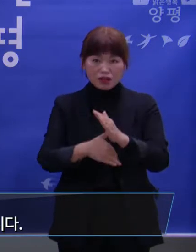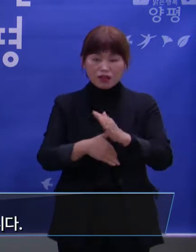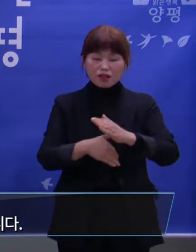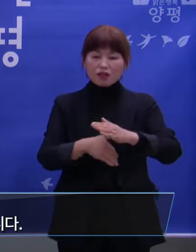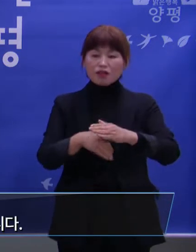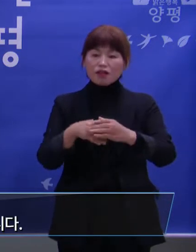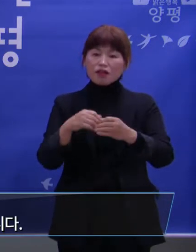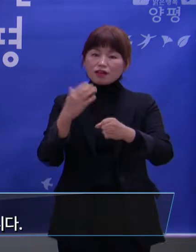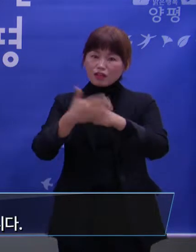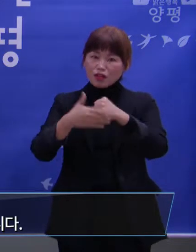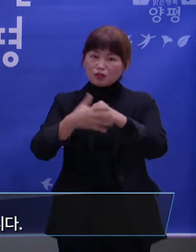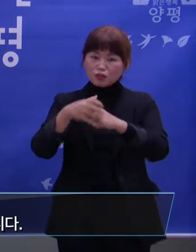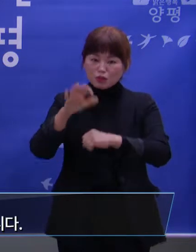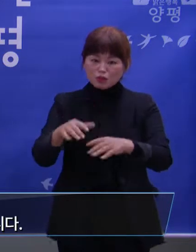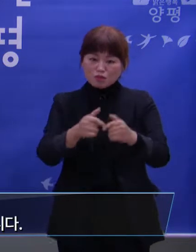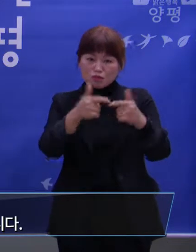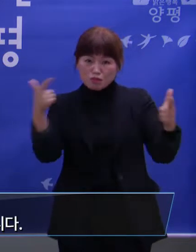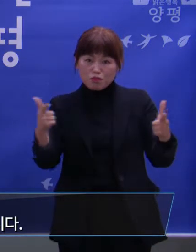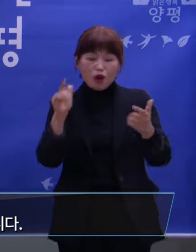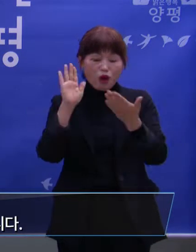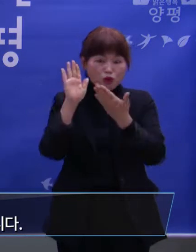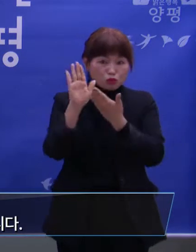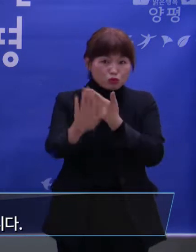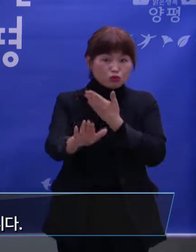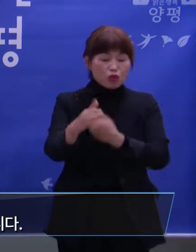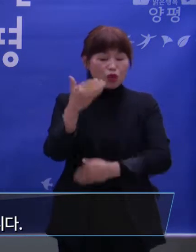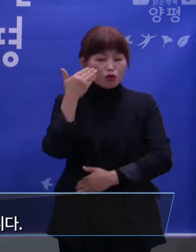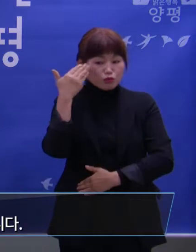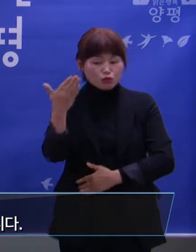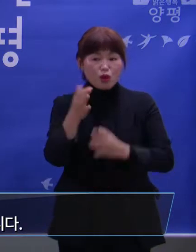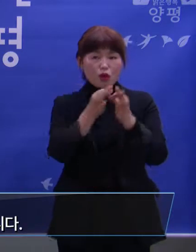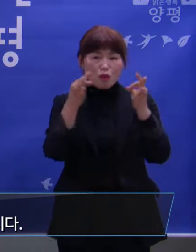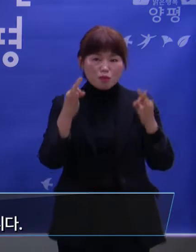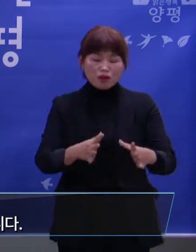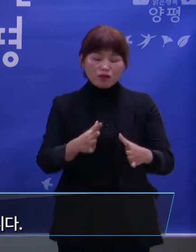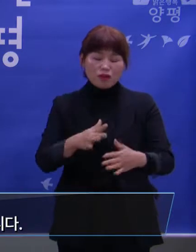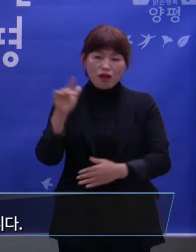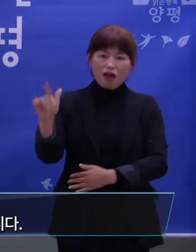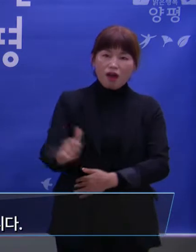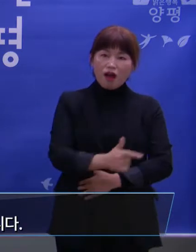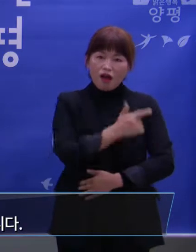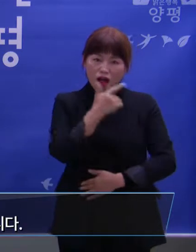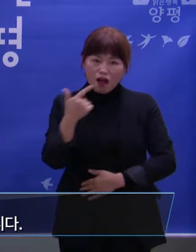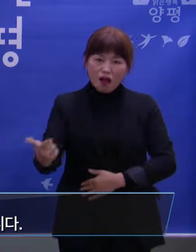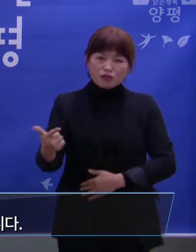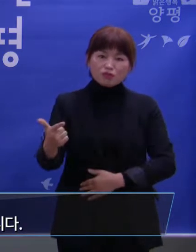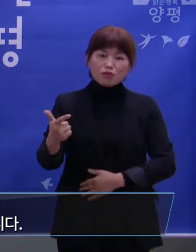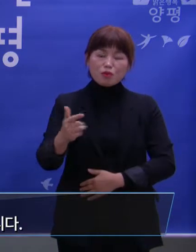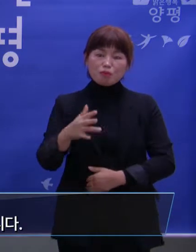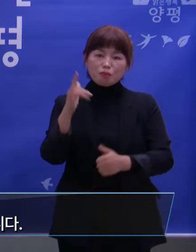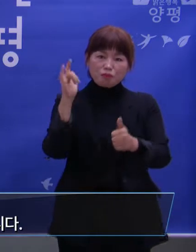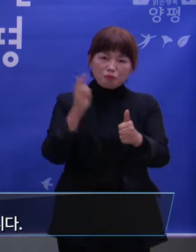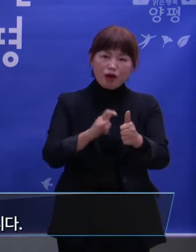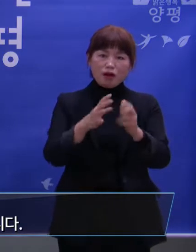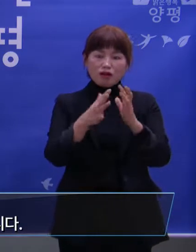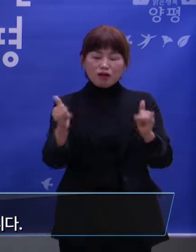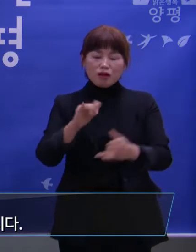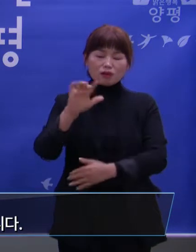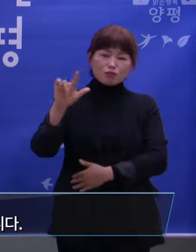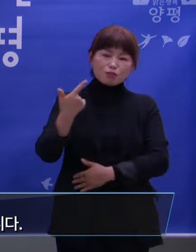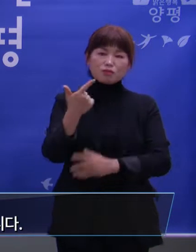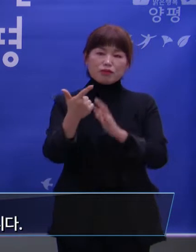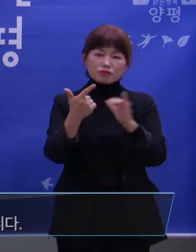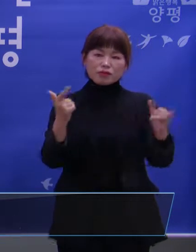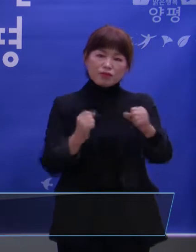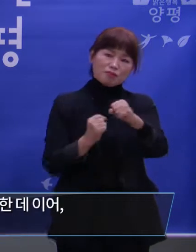대유행 이후 9개월여 만에 처음으로 1일 확진 인원이 600명을